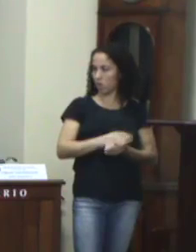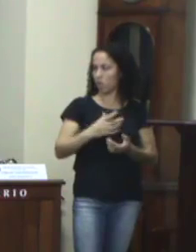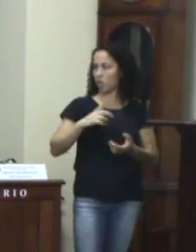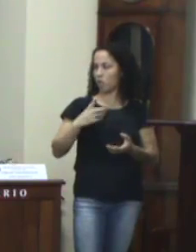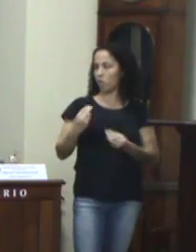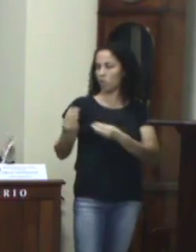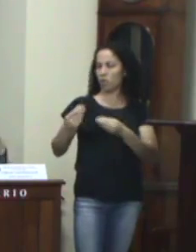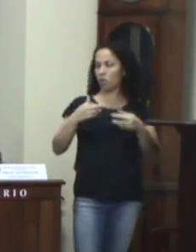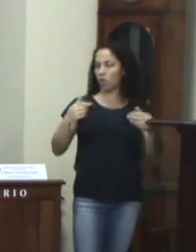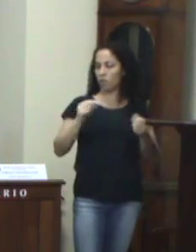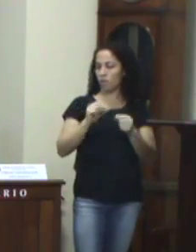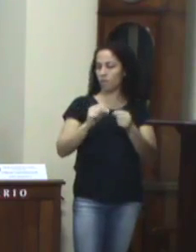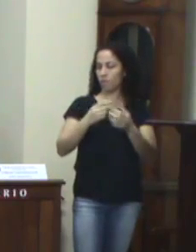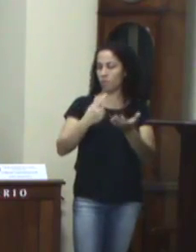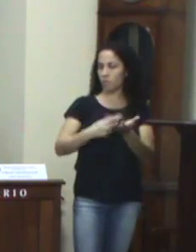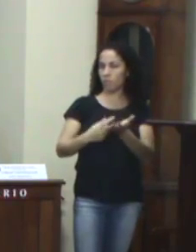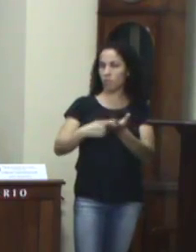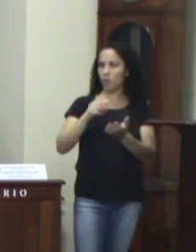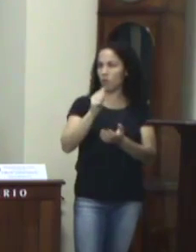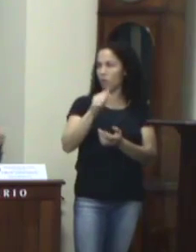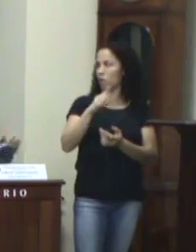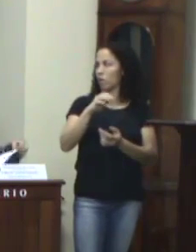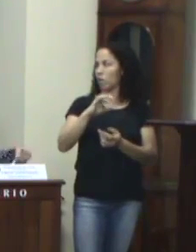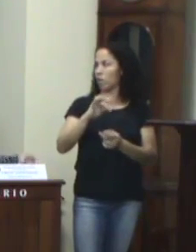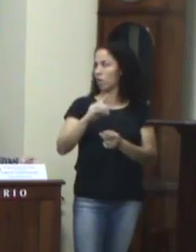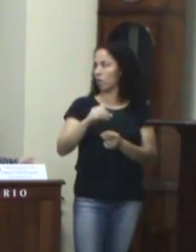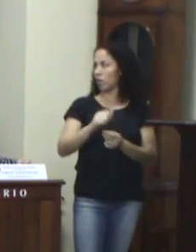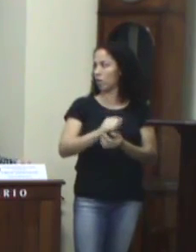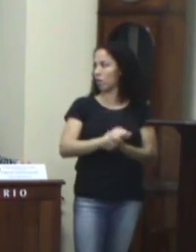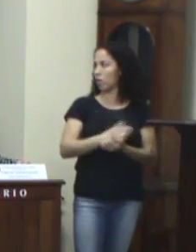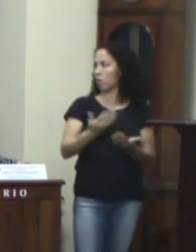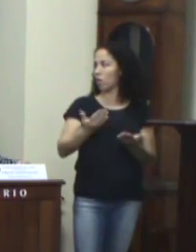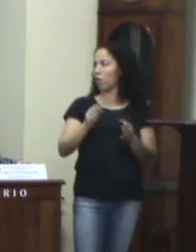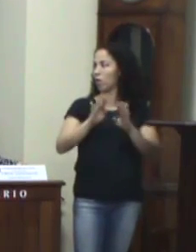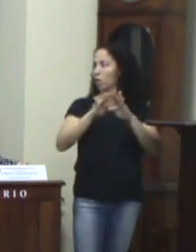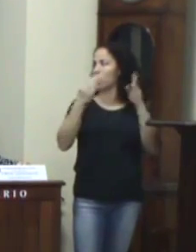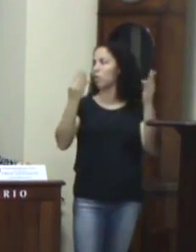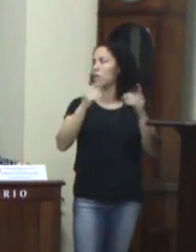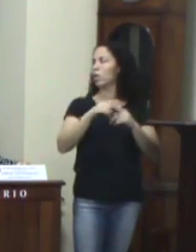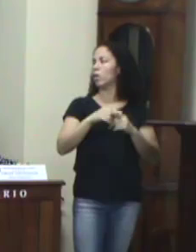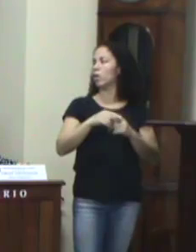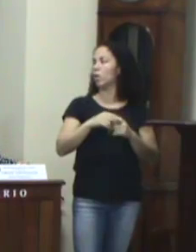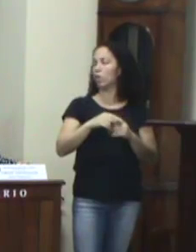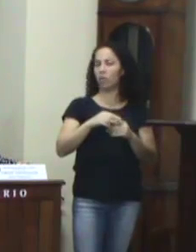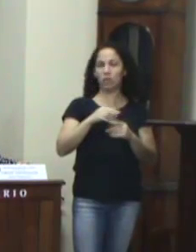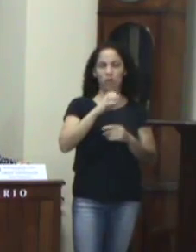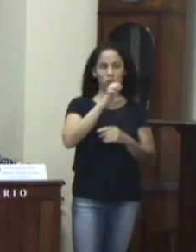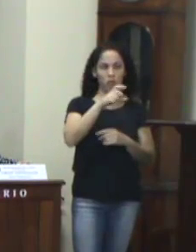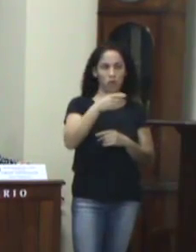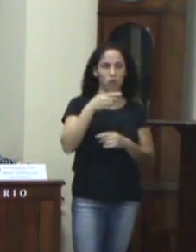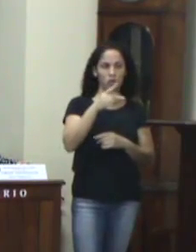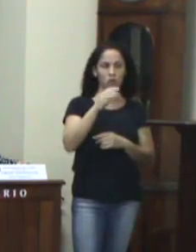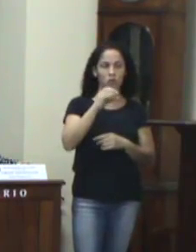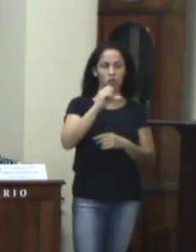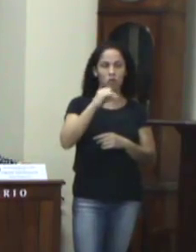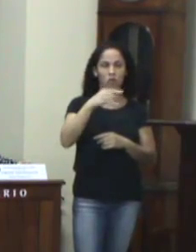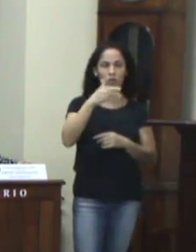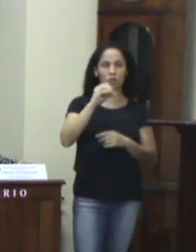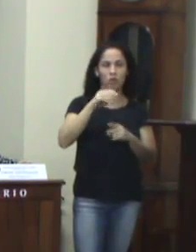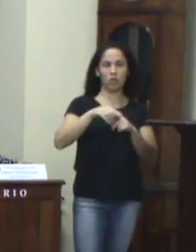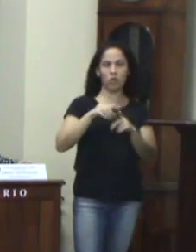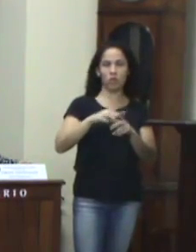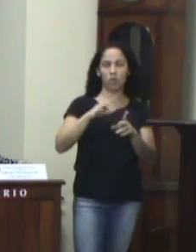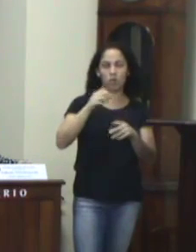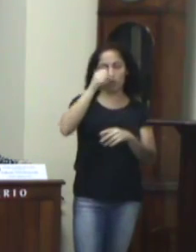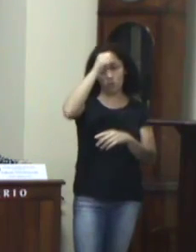determinados vereadores por conta desse período que está chegando aí. E hoje é a abertura da exposição agropecuária de Rio Preto, na